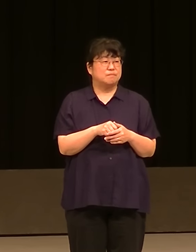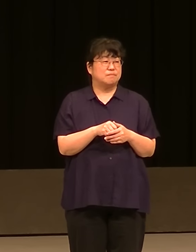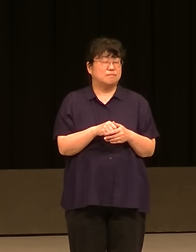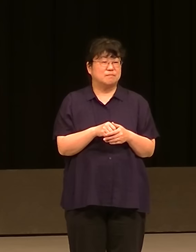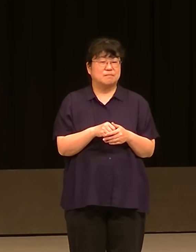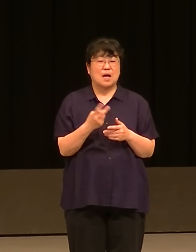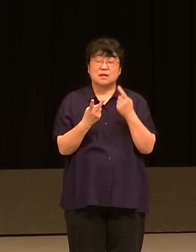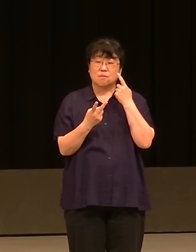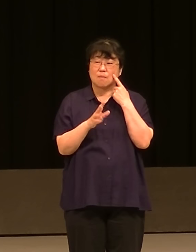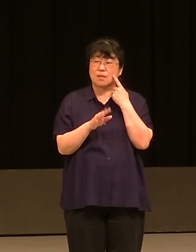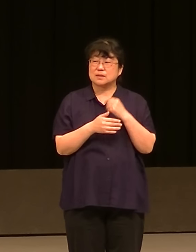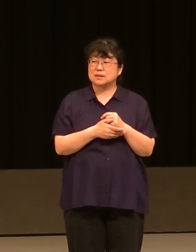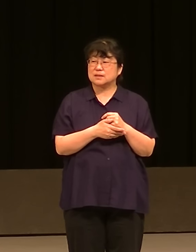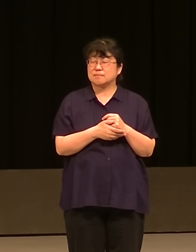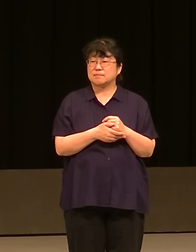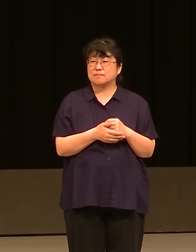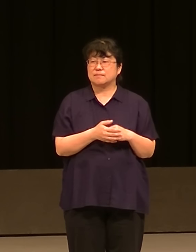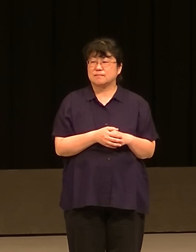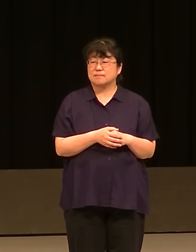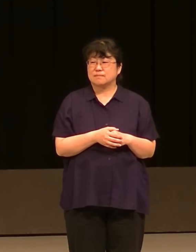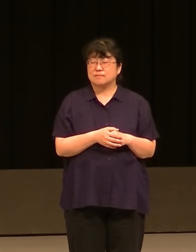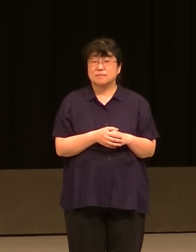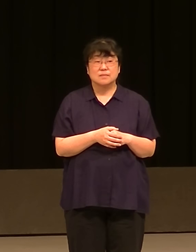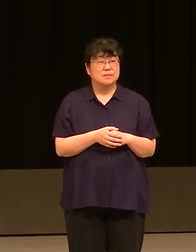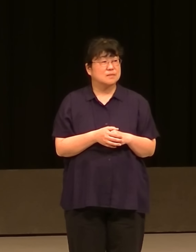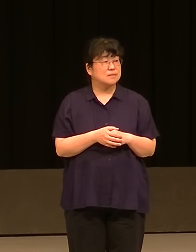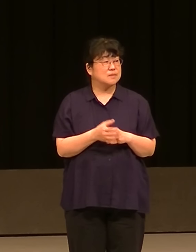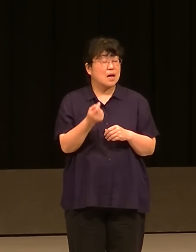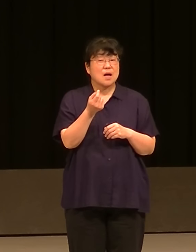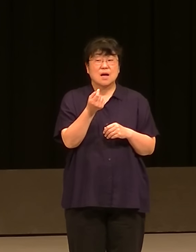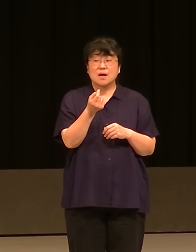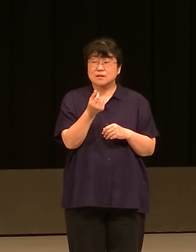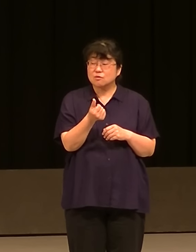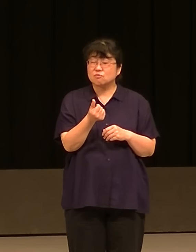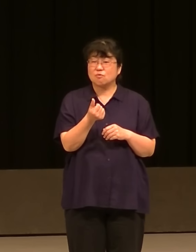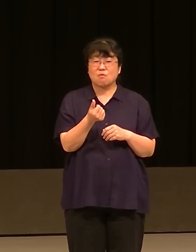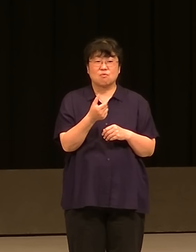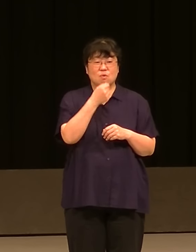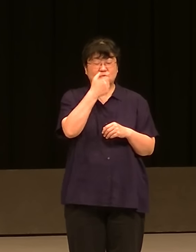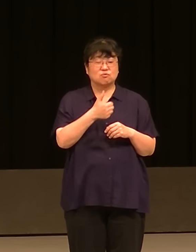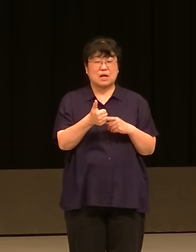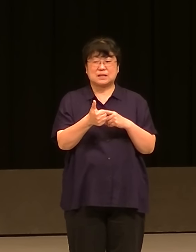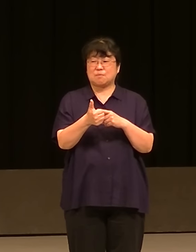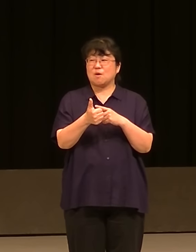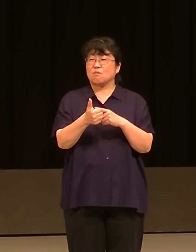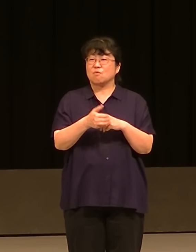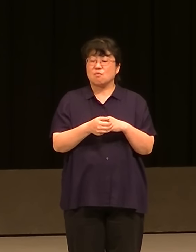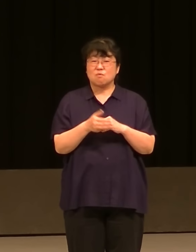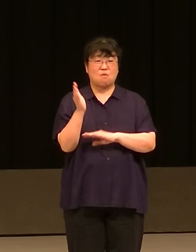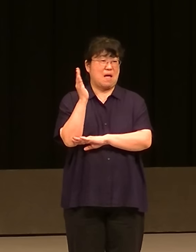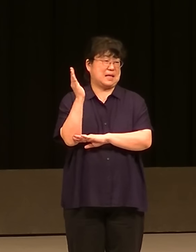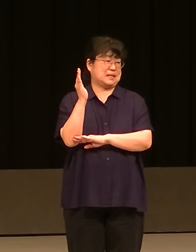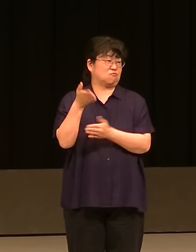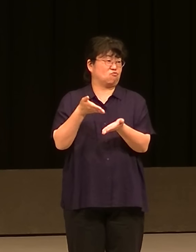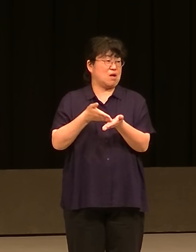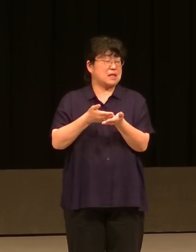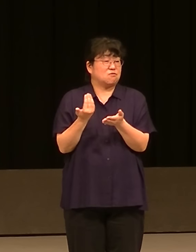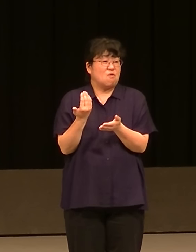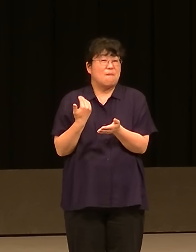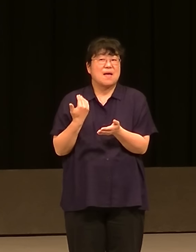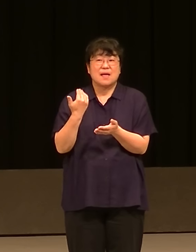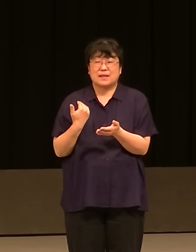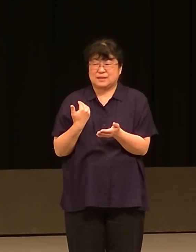ったんですが、ちょっとそれをしているというのはなかったので、ちょっと瞬間、この船侍男の演説の話に行く前